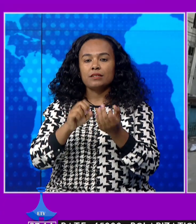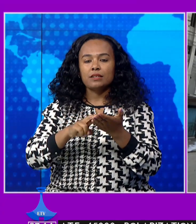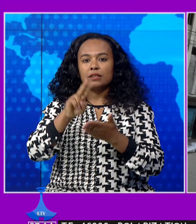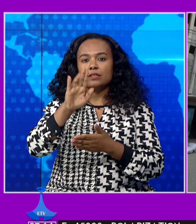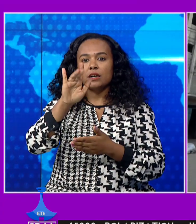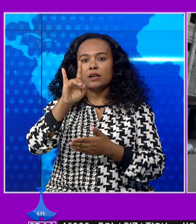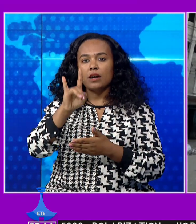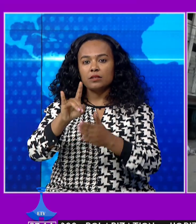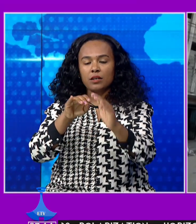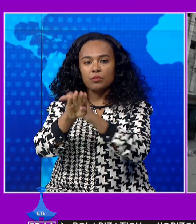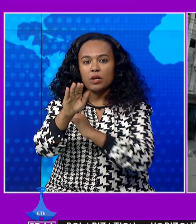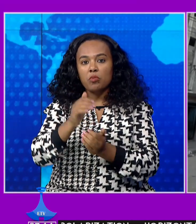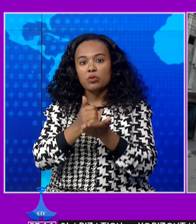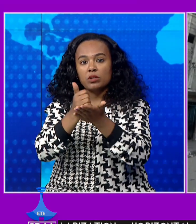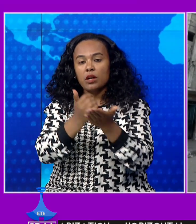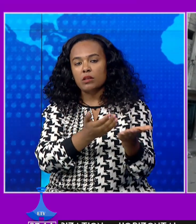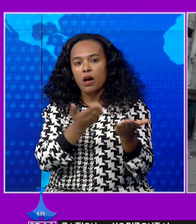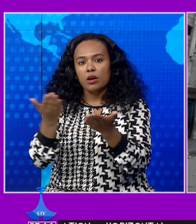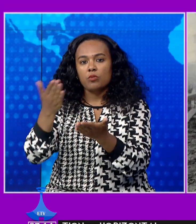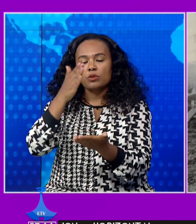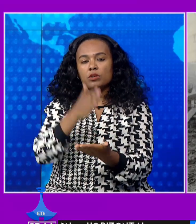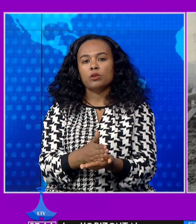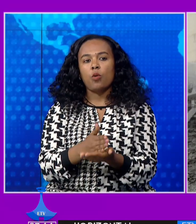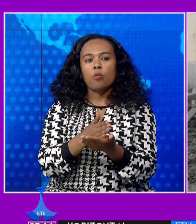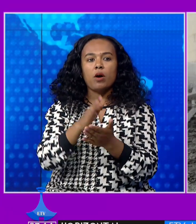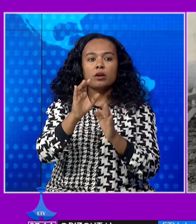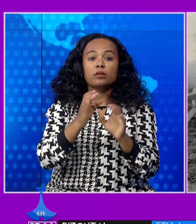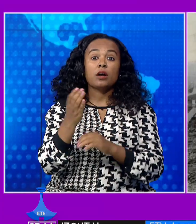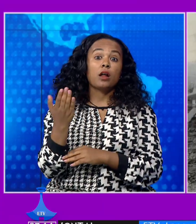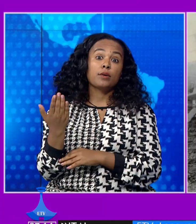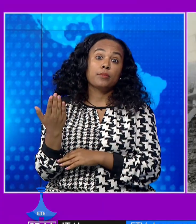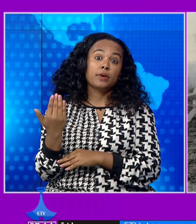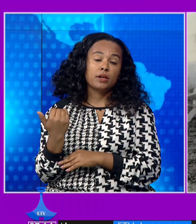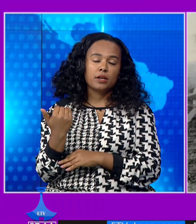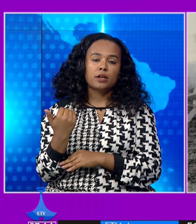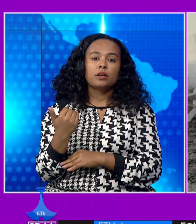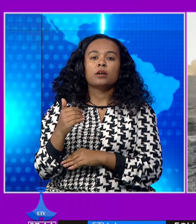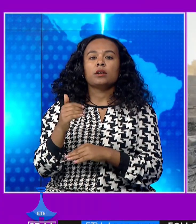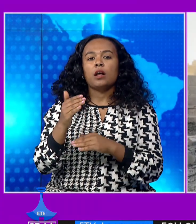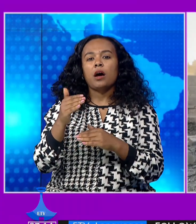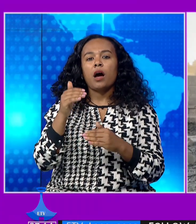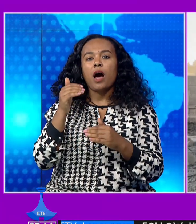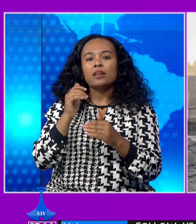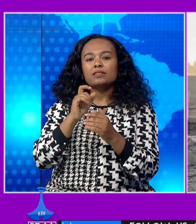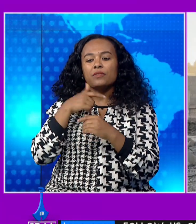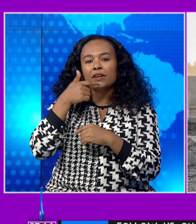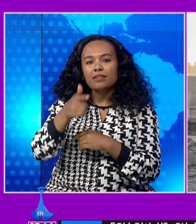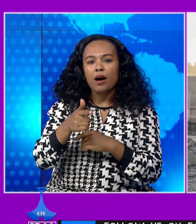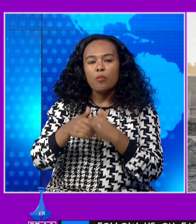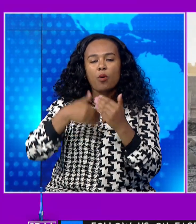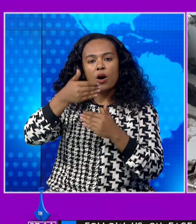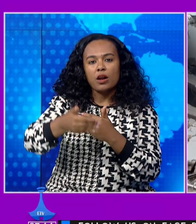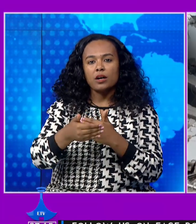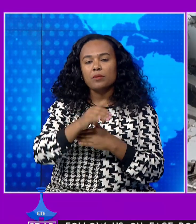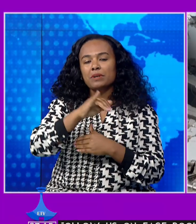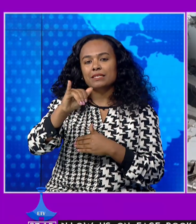ለጋዛ የሚገባውም የእርዳታ አቅርቦት እንዲቆም አድርጋ ነበረ። ይሁንና ከአጸፌታ እርምጃዎቿ በኋላ